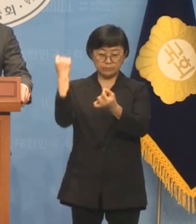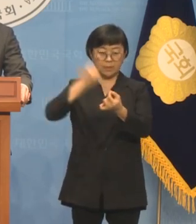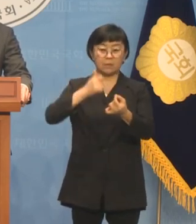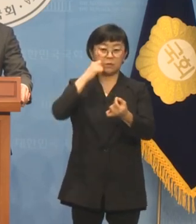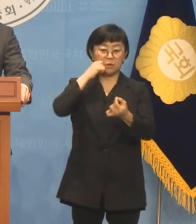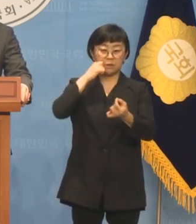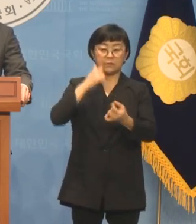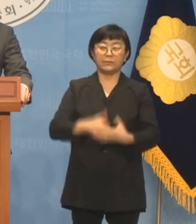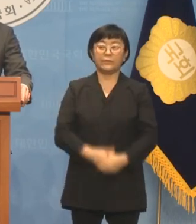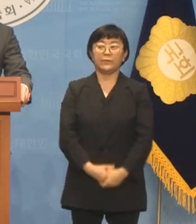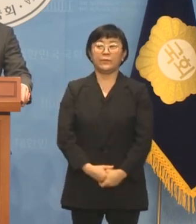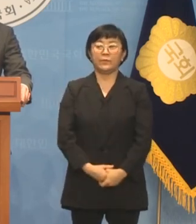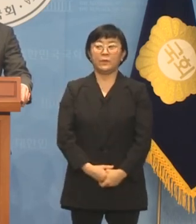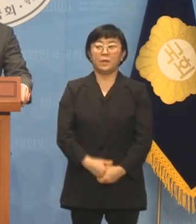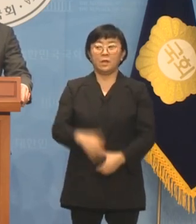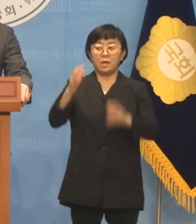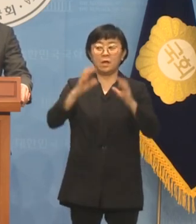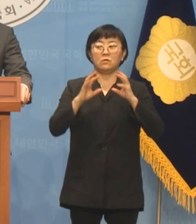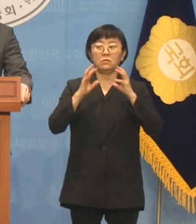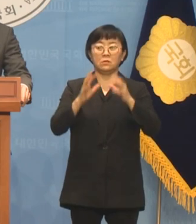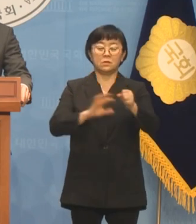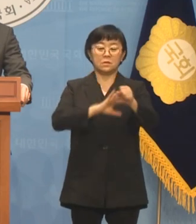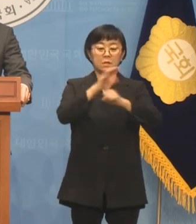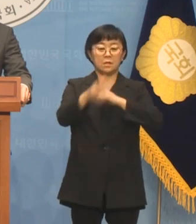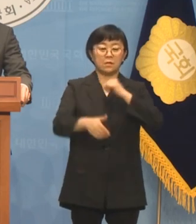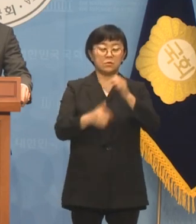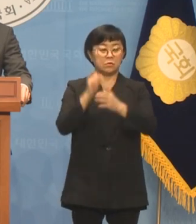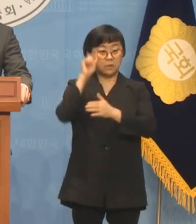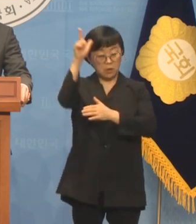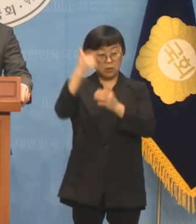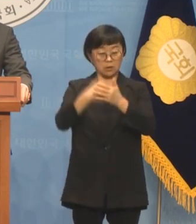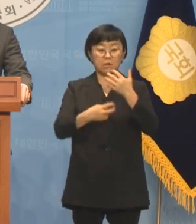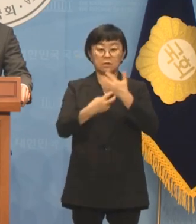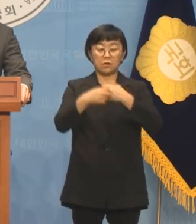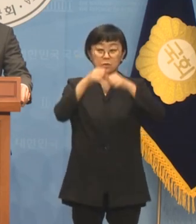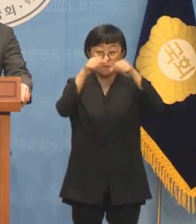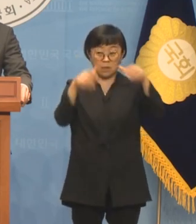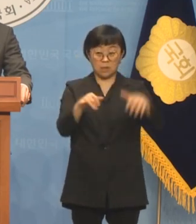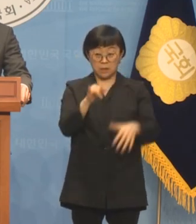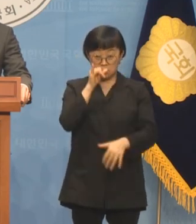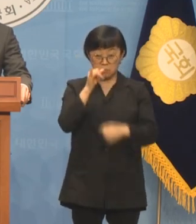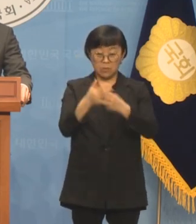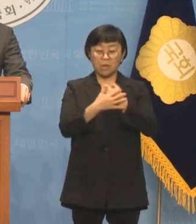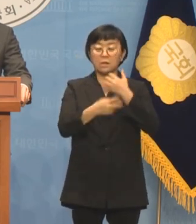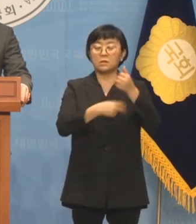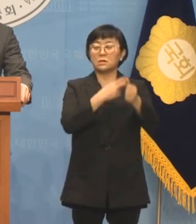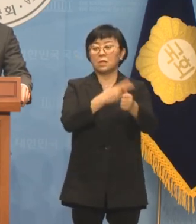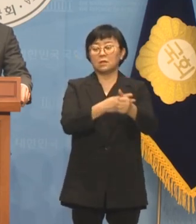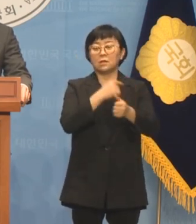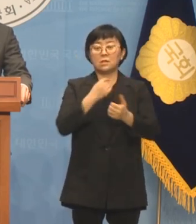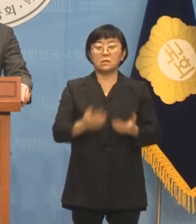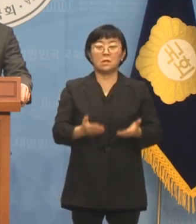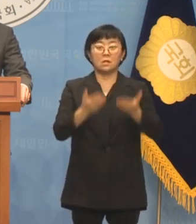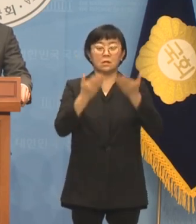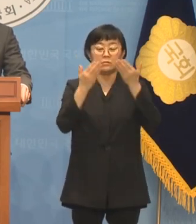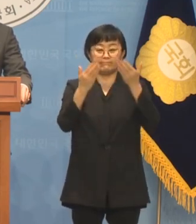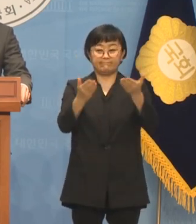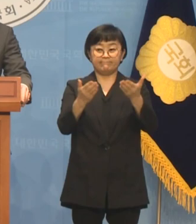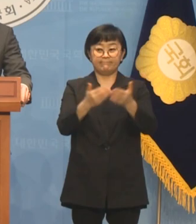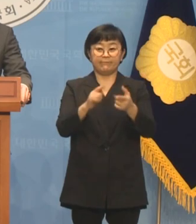가치입니다. 대한민국이 세계적으로 우수한 의료체계를 유지하는 것은 의사들의 희생과